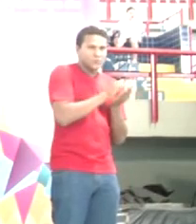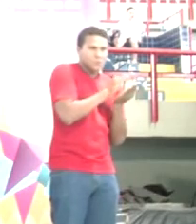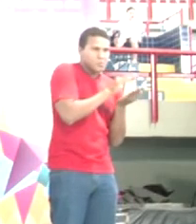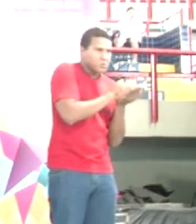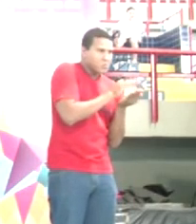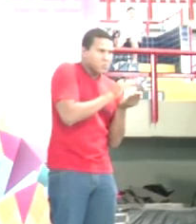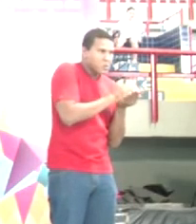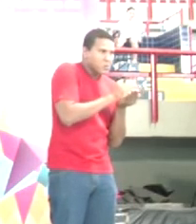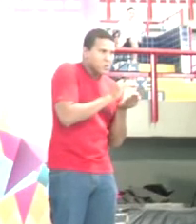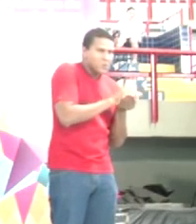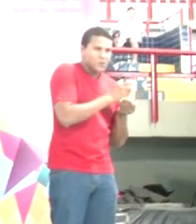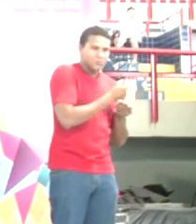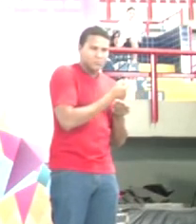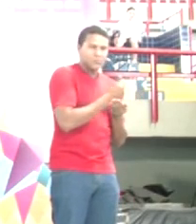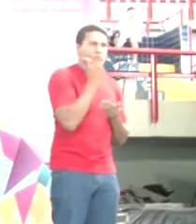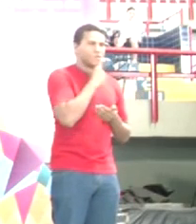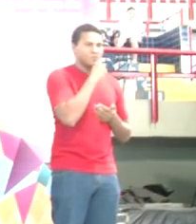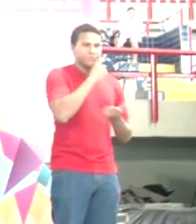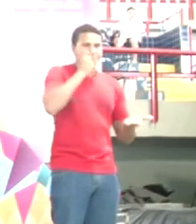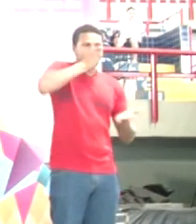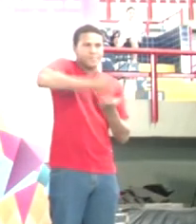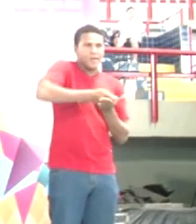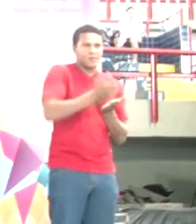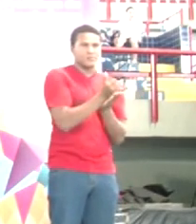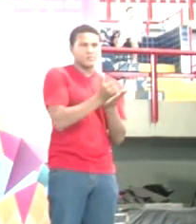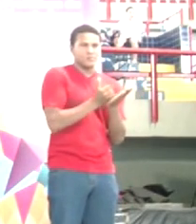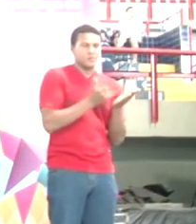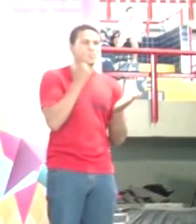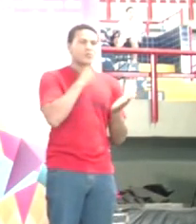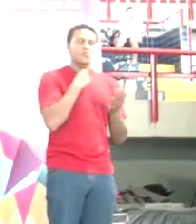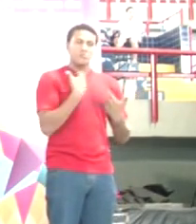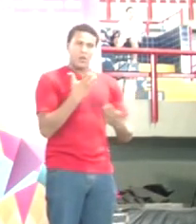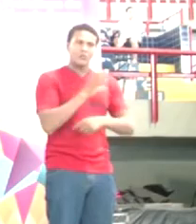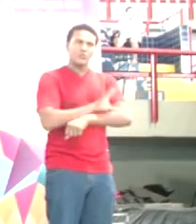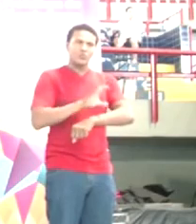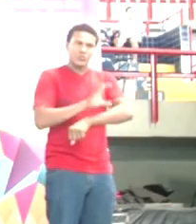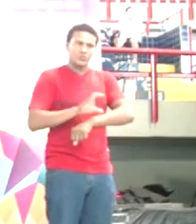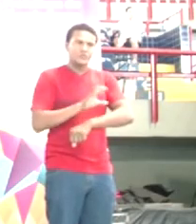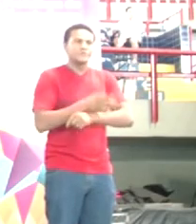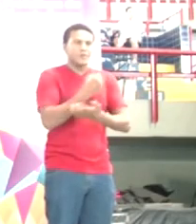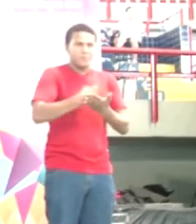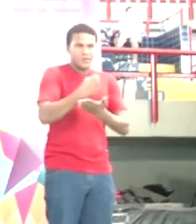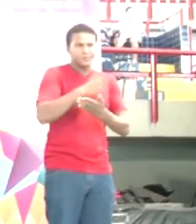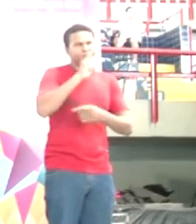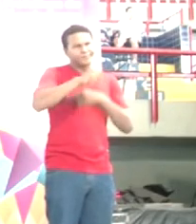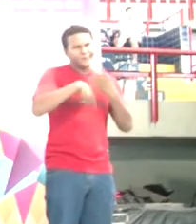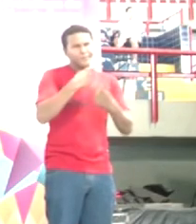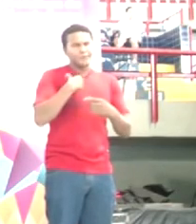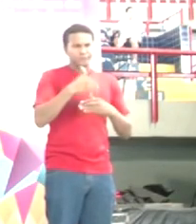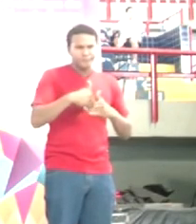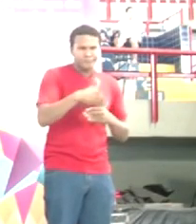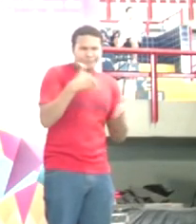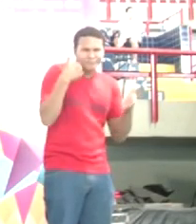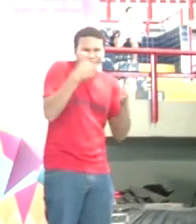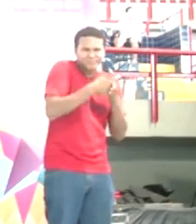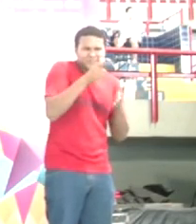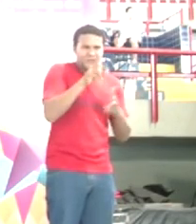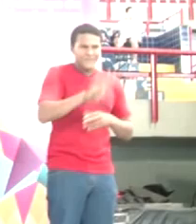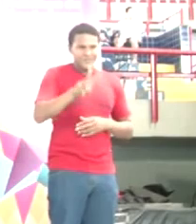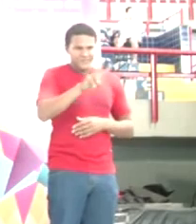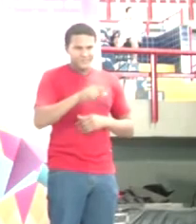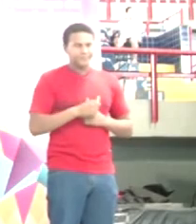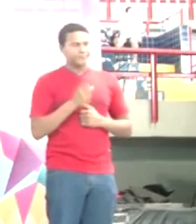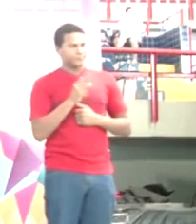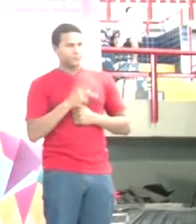fazer o curso que eu queria, da farmácia. Quando foi próximo ao vestibular, meu pai falou assim, Tiago, é